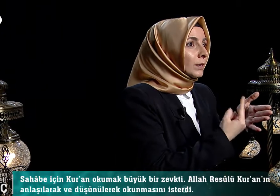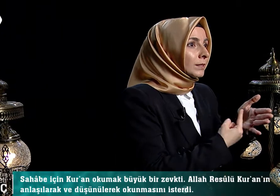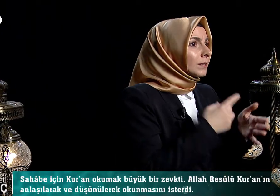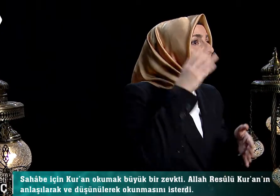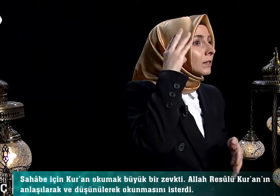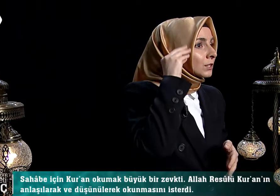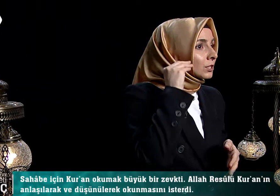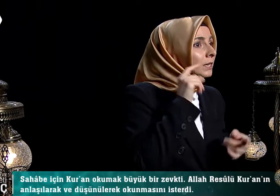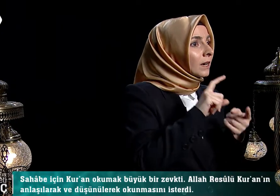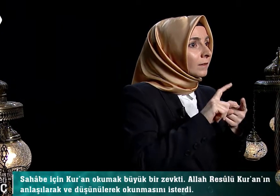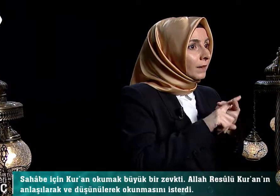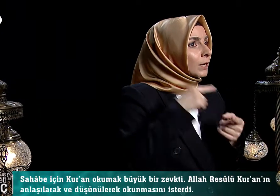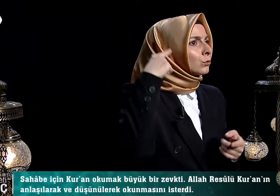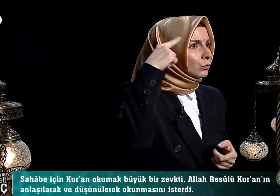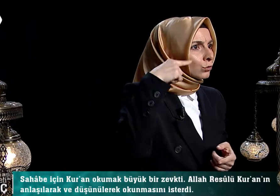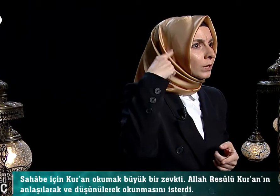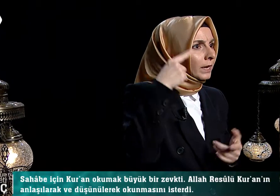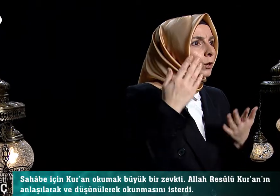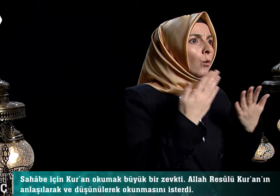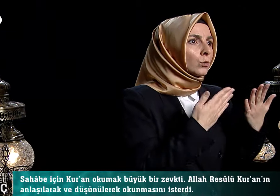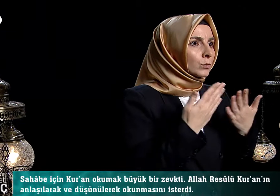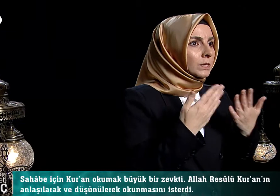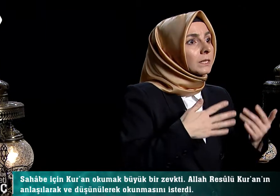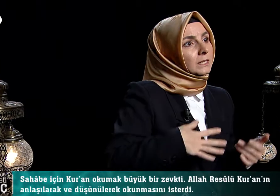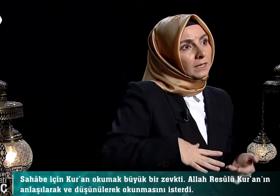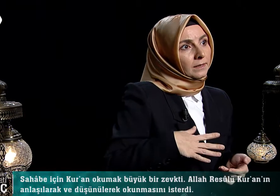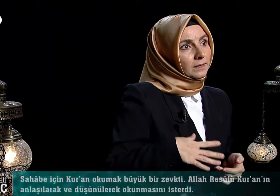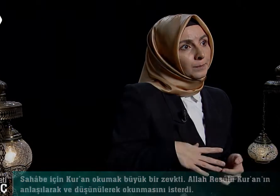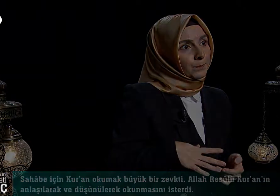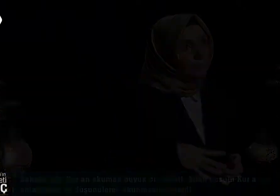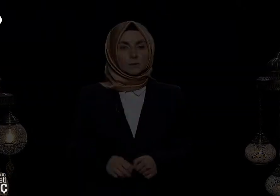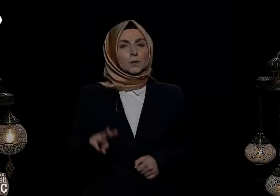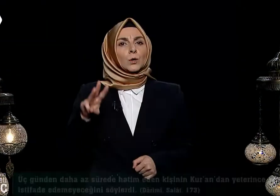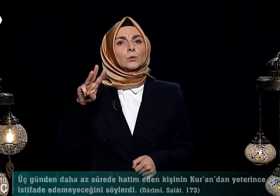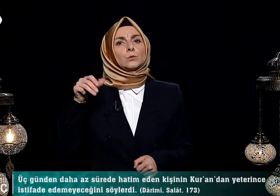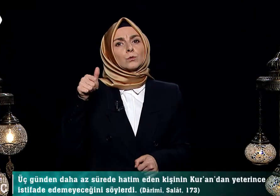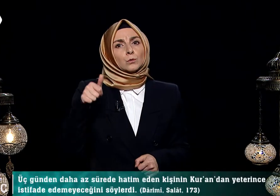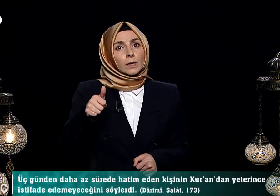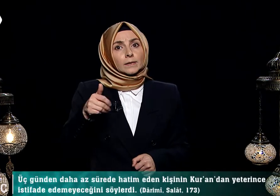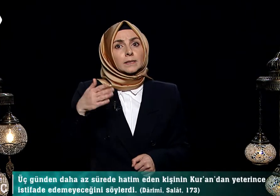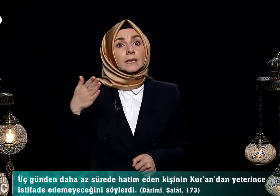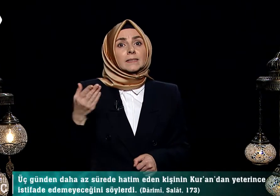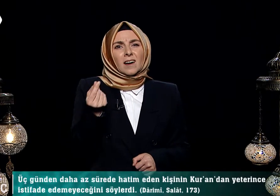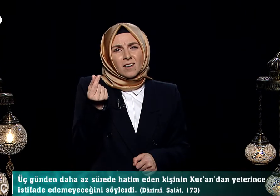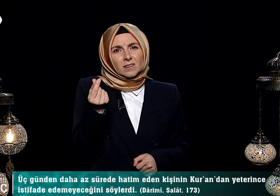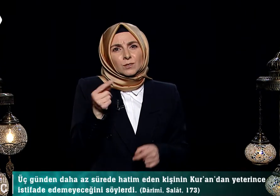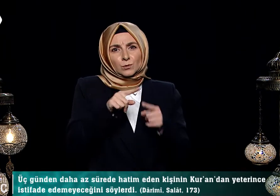Kur'an'ın anlaşılarak ve düşünülerek okunmasını isterdi. 3 günden daha az